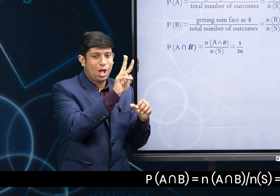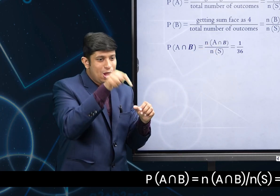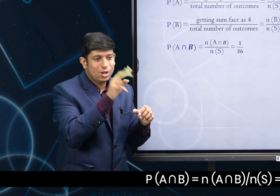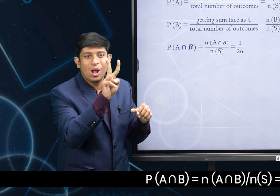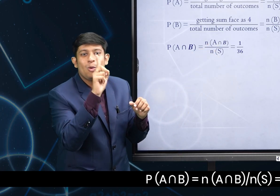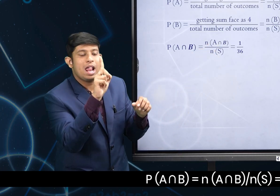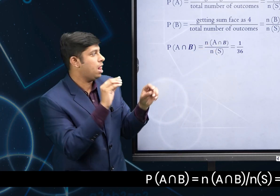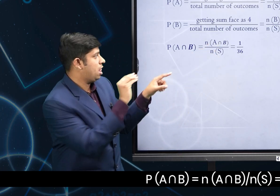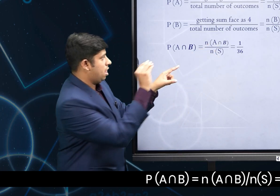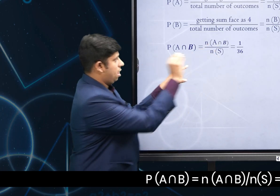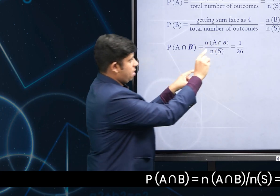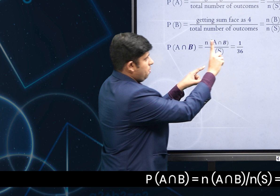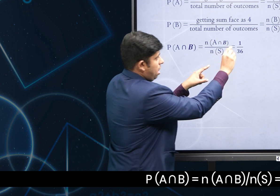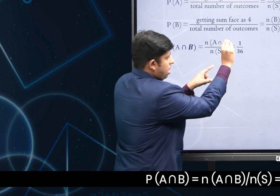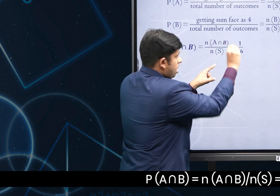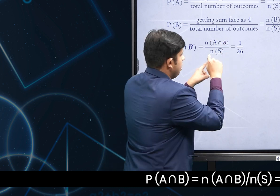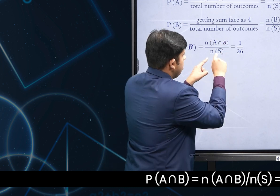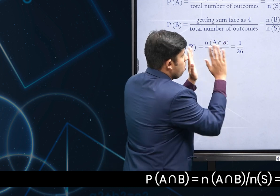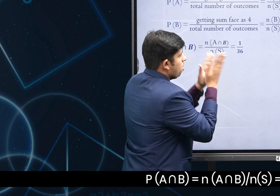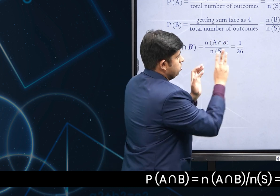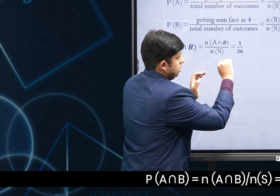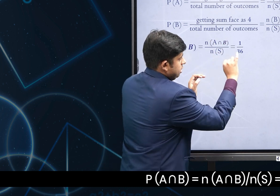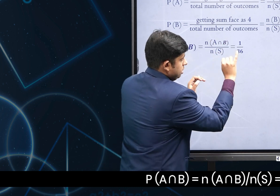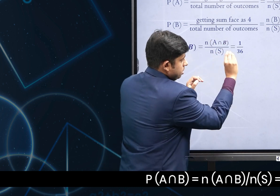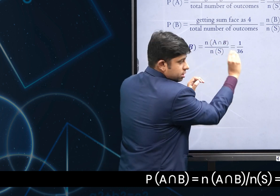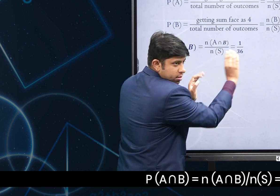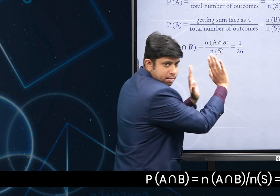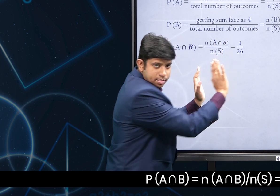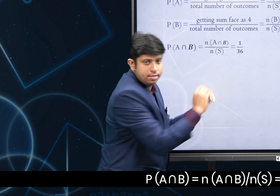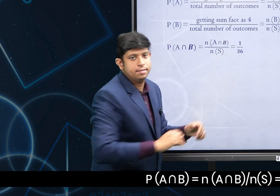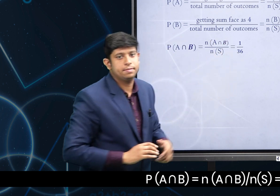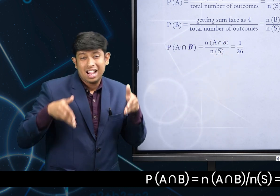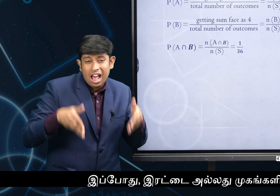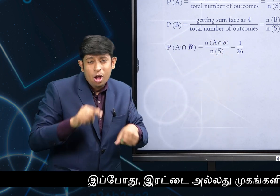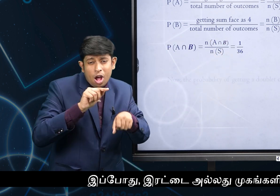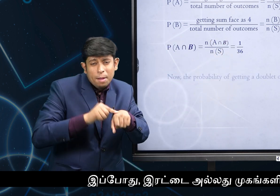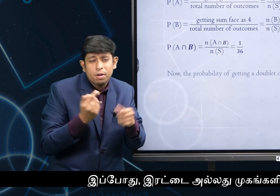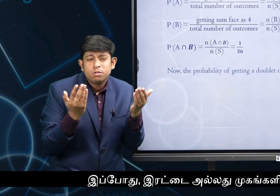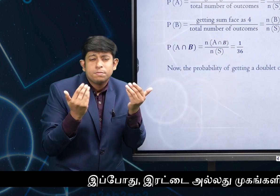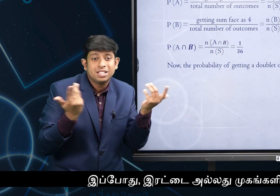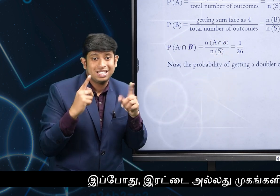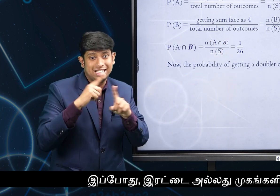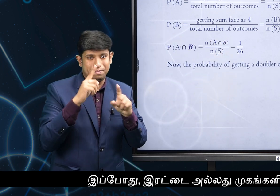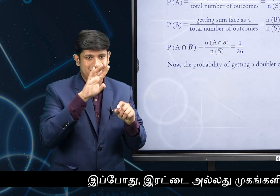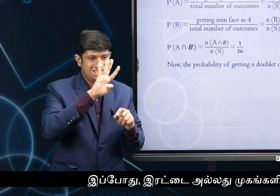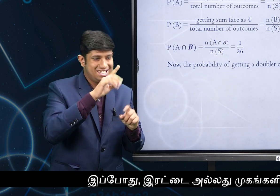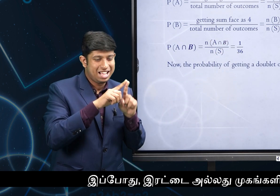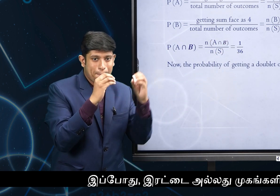வெட்டுக்கணம் பி கீழ்கோடு எண் அடைப்புக்குறி எஸ் ஈடு 1 கீழ்கோடு 36. இப்போது இரட்டை அல்லது முகங்களின்